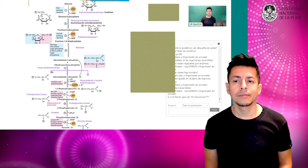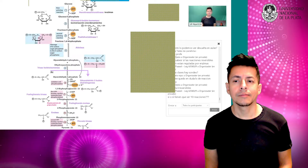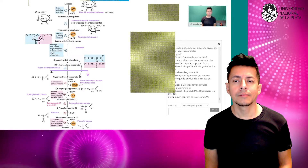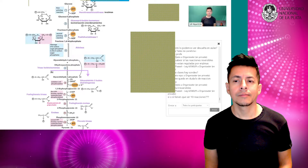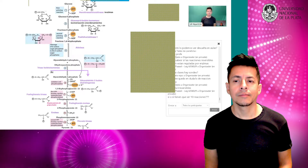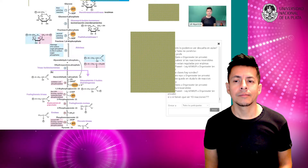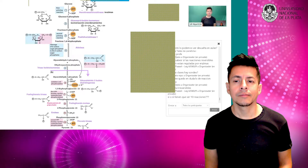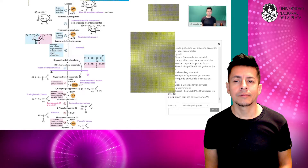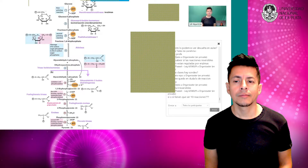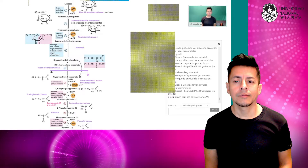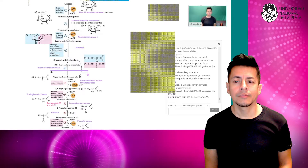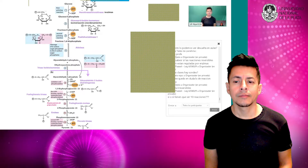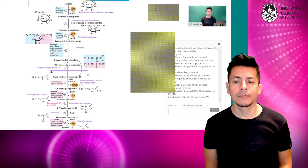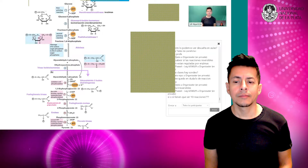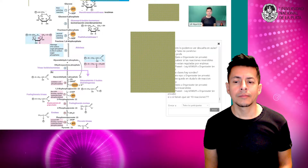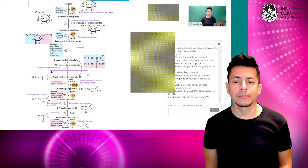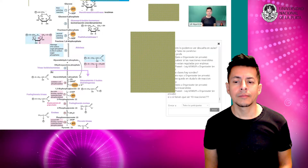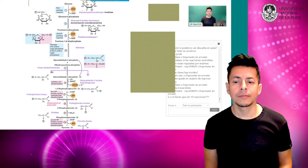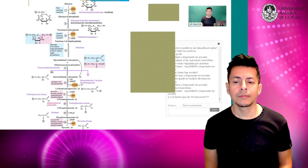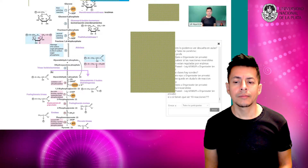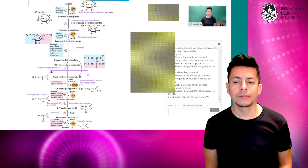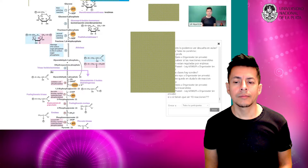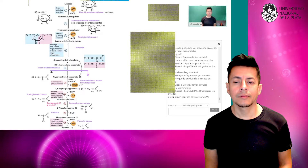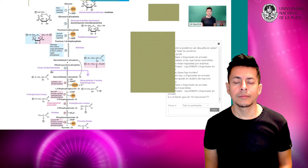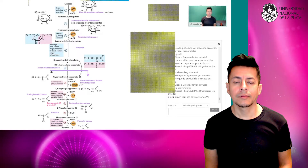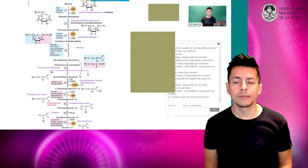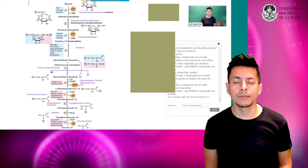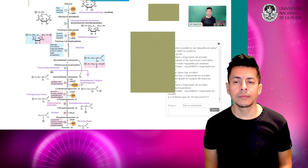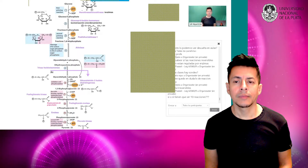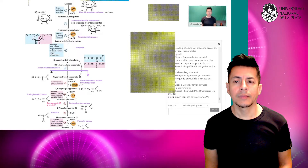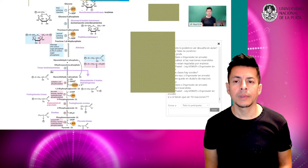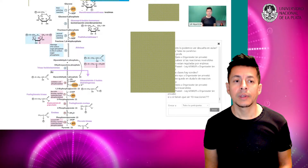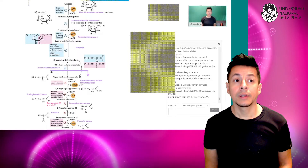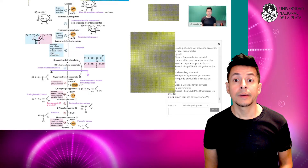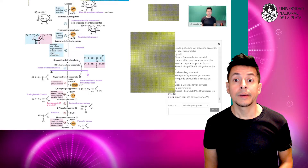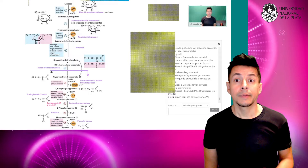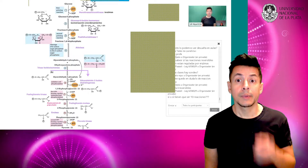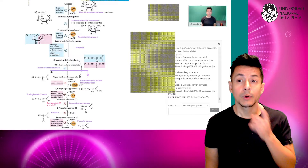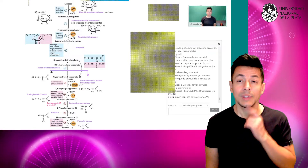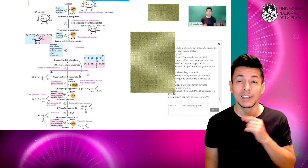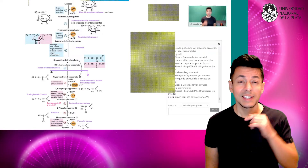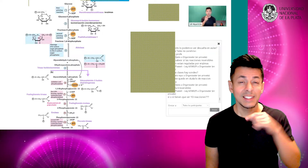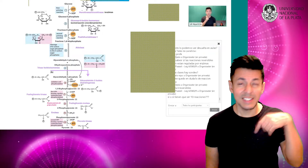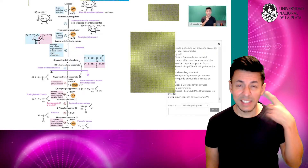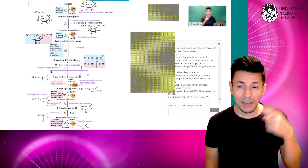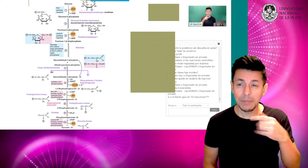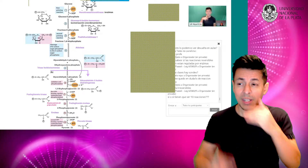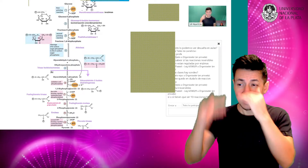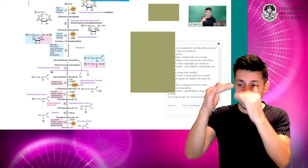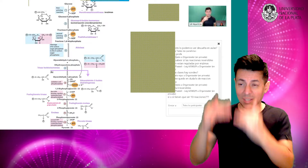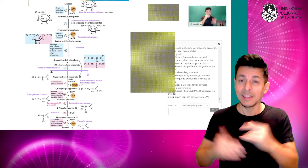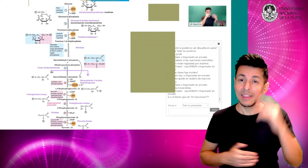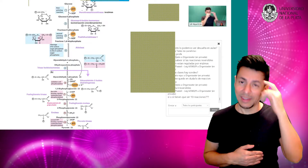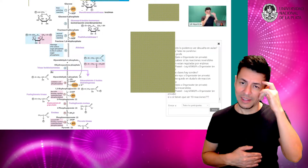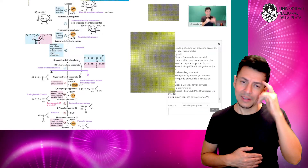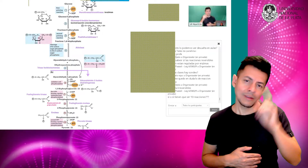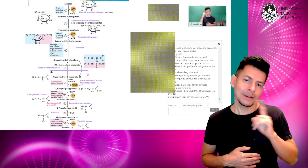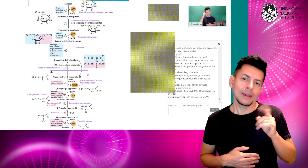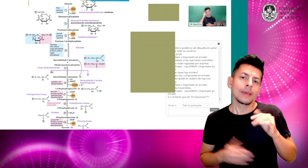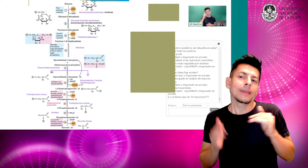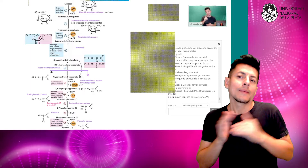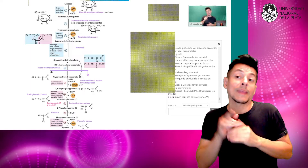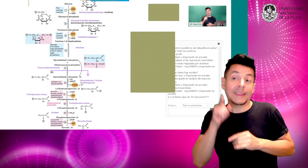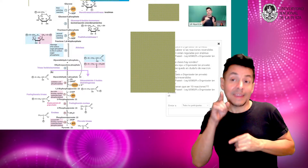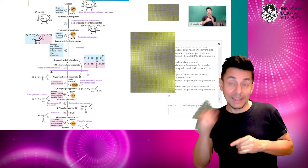Bien. Me pregunta, ¿sí o sí tienen que ser 10 reacciones? No, depende de cada vía metabólica. Esta, la